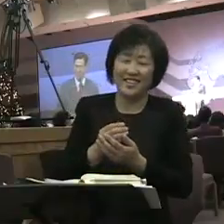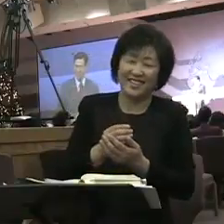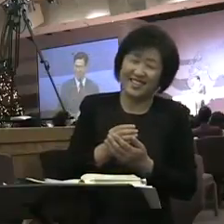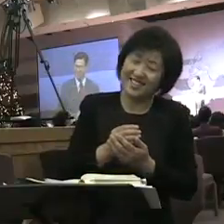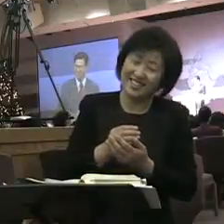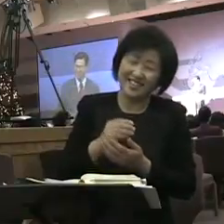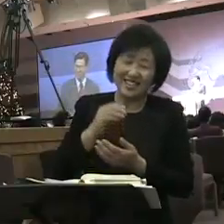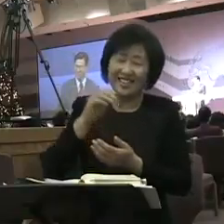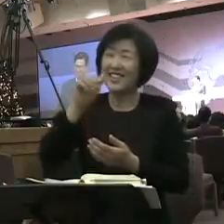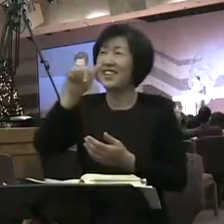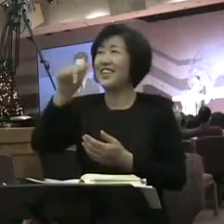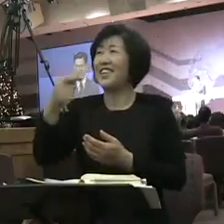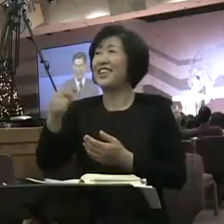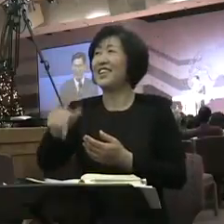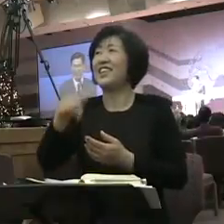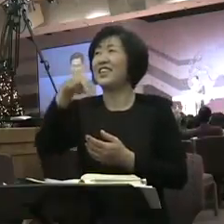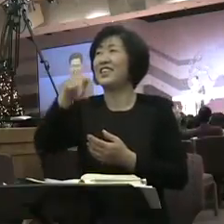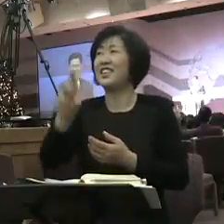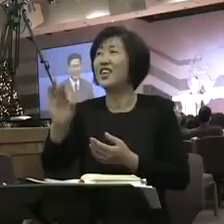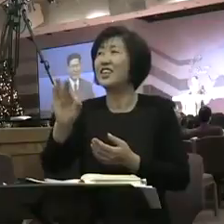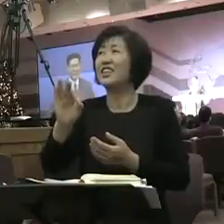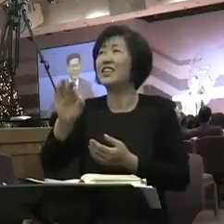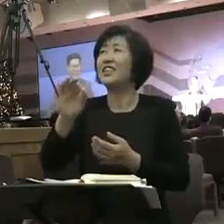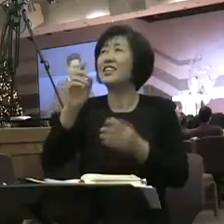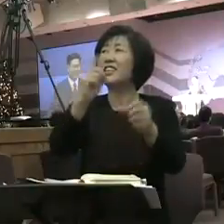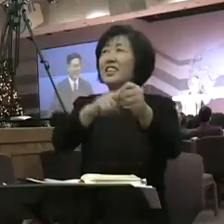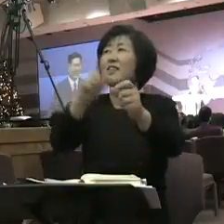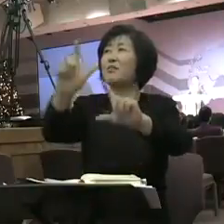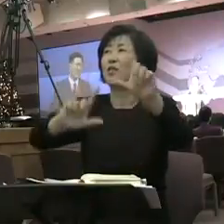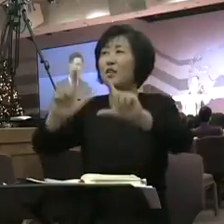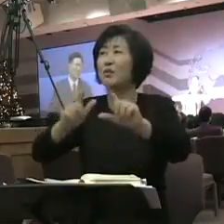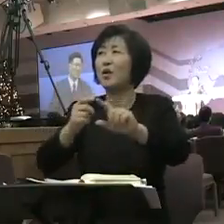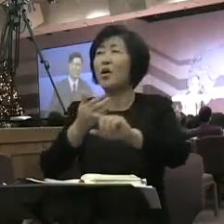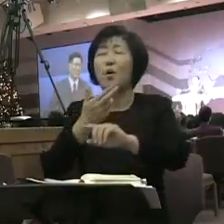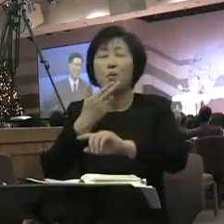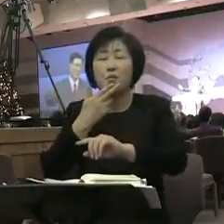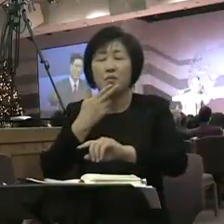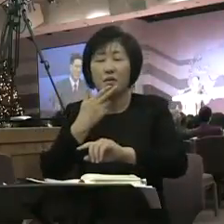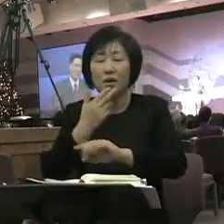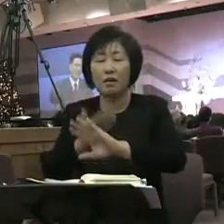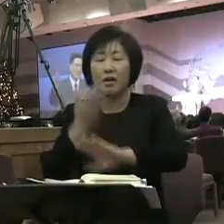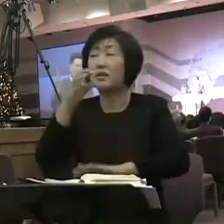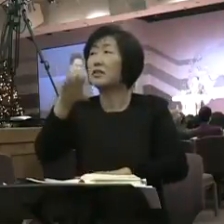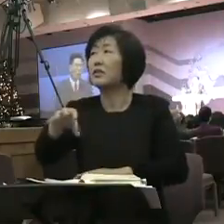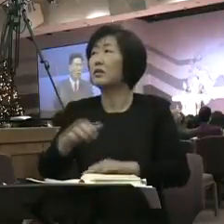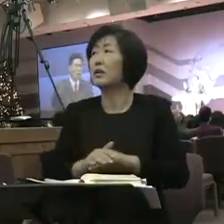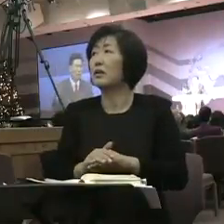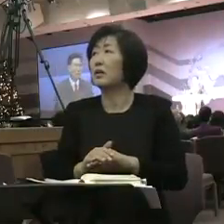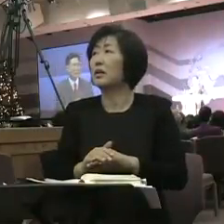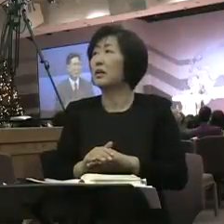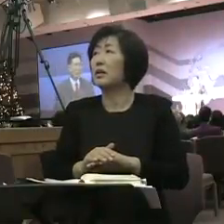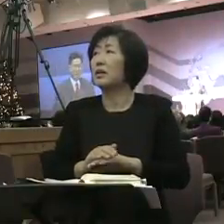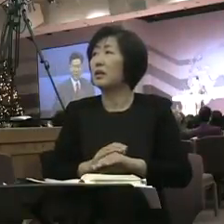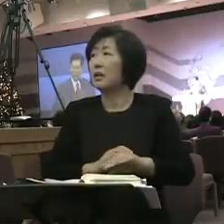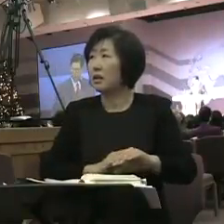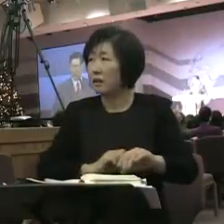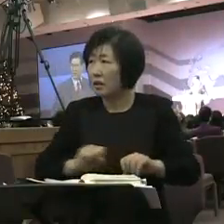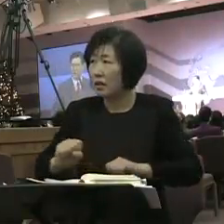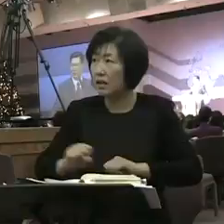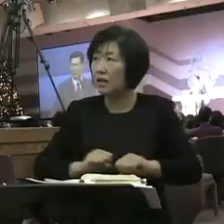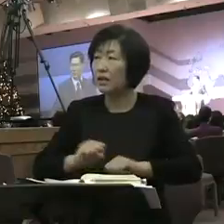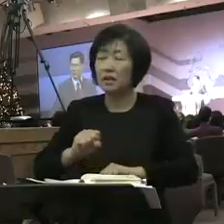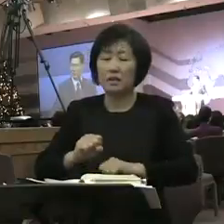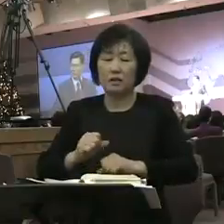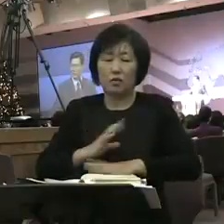없었습니다. 근데요, 다른 지역에 사실 이 하나님께서 역사하시는 놀라운 하나님의 손길들이